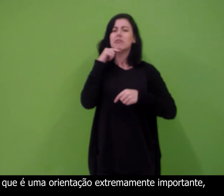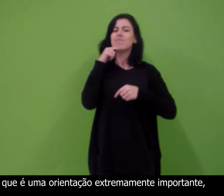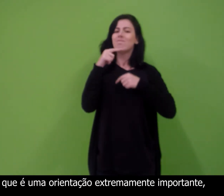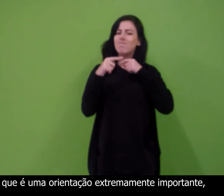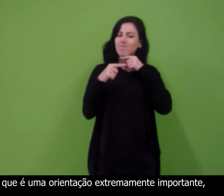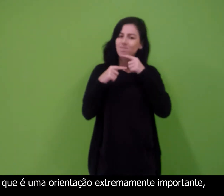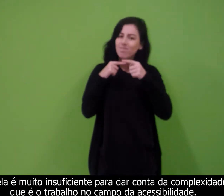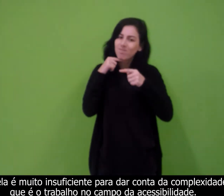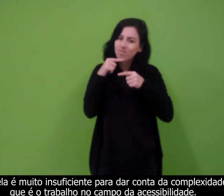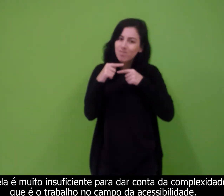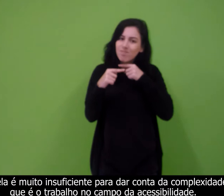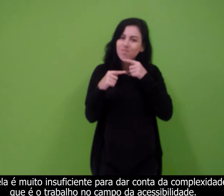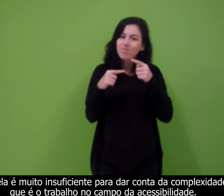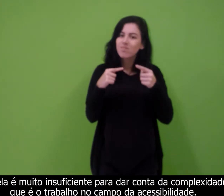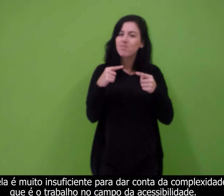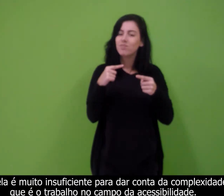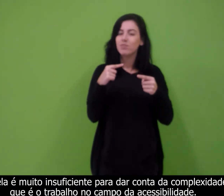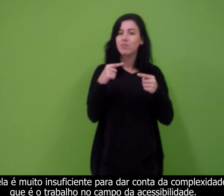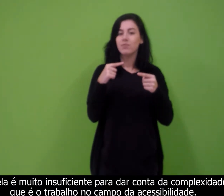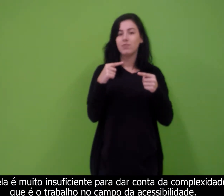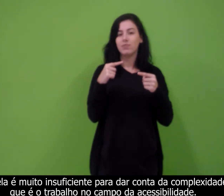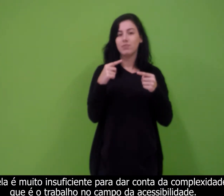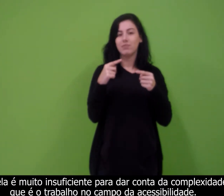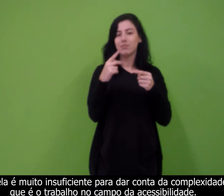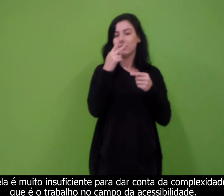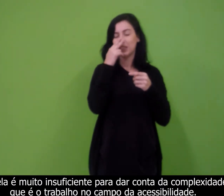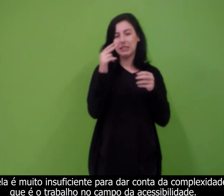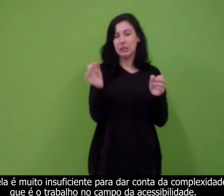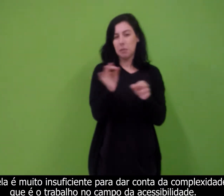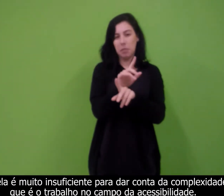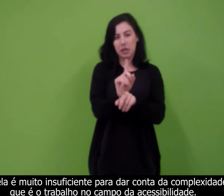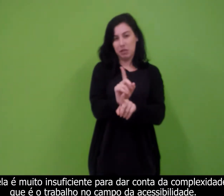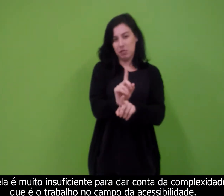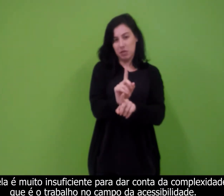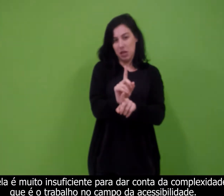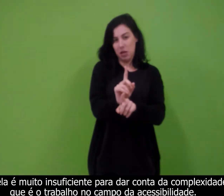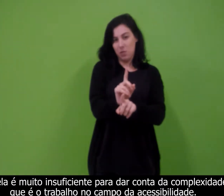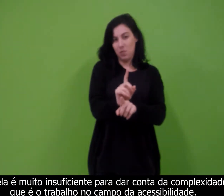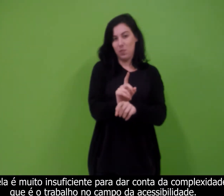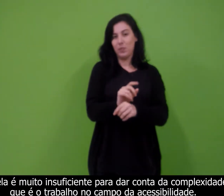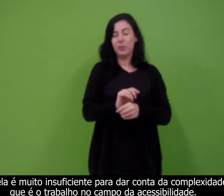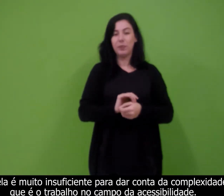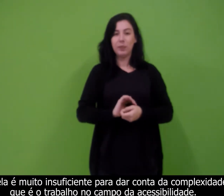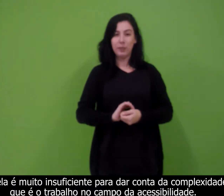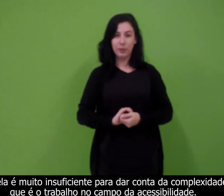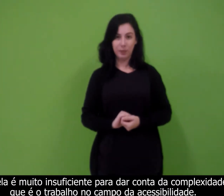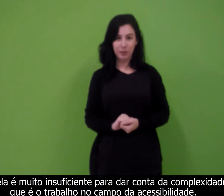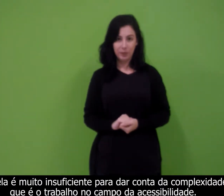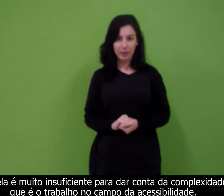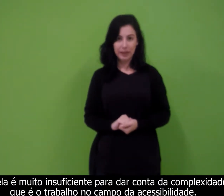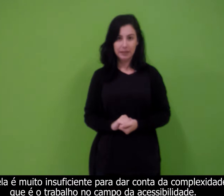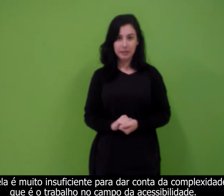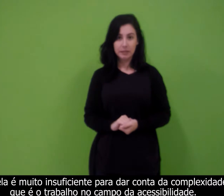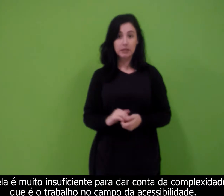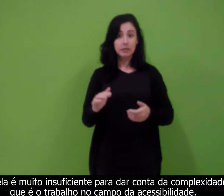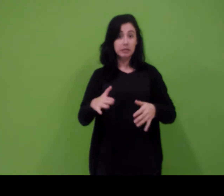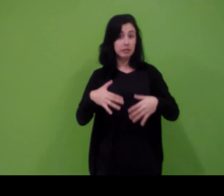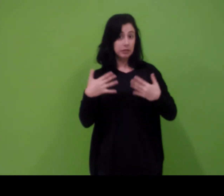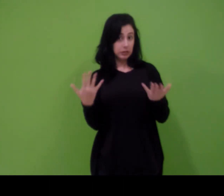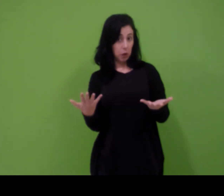extremamente importante, mas ela é muito insuficiente para dar conta da complexidade que é o trabalho no campo da acessibilidade. Vocês